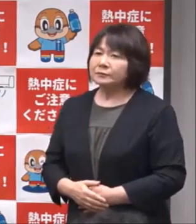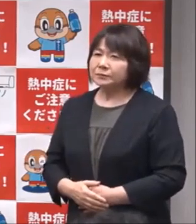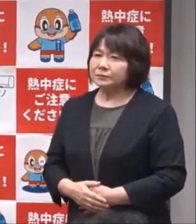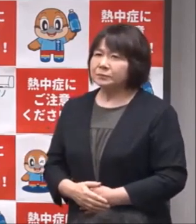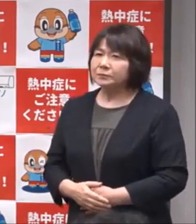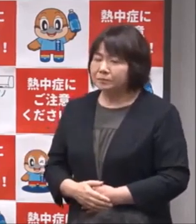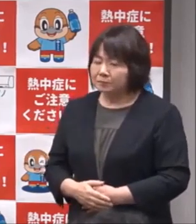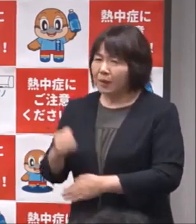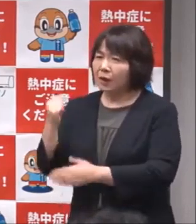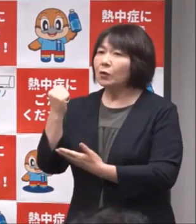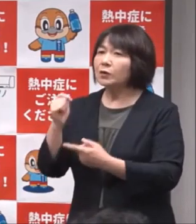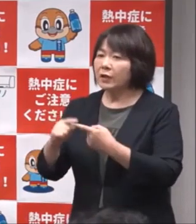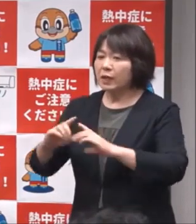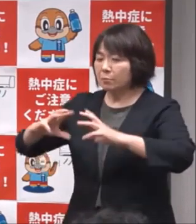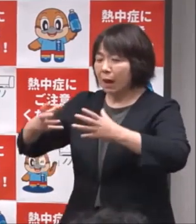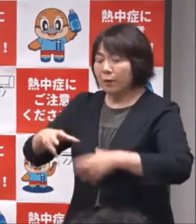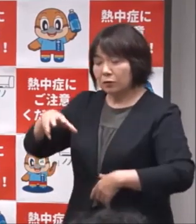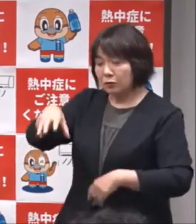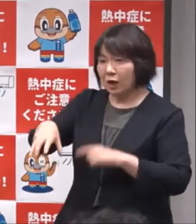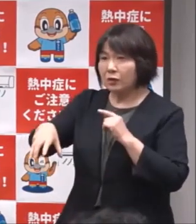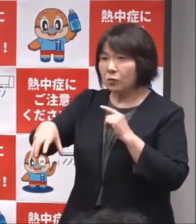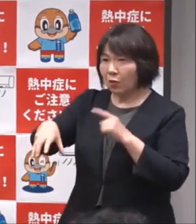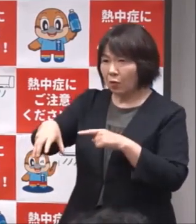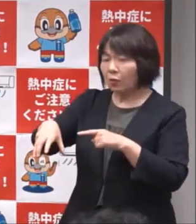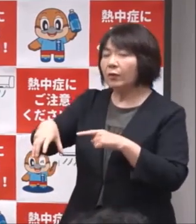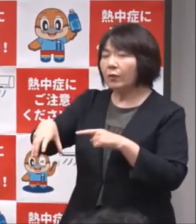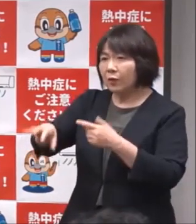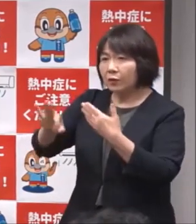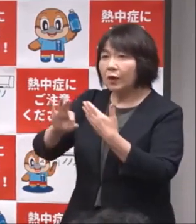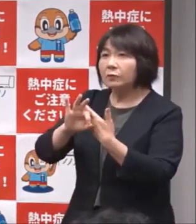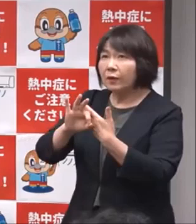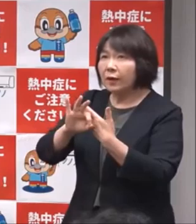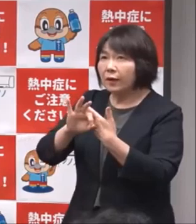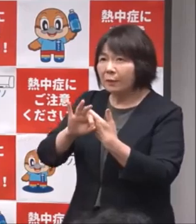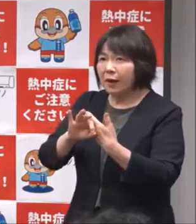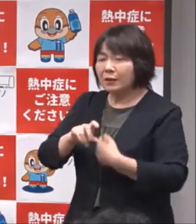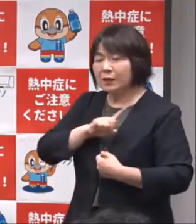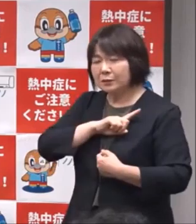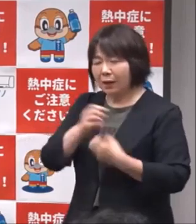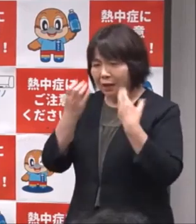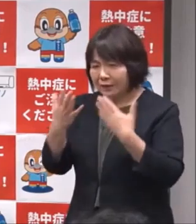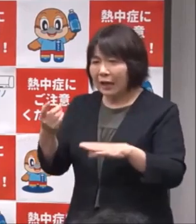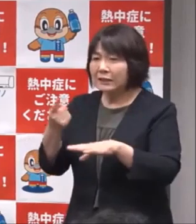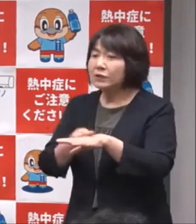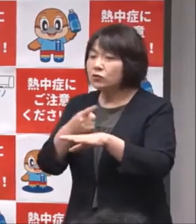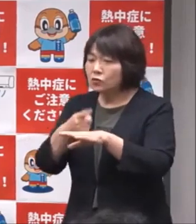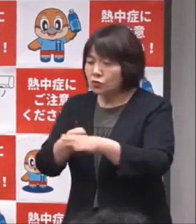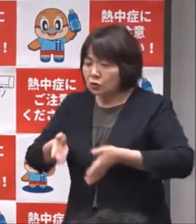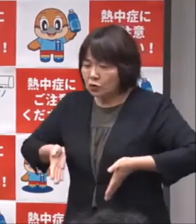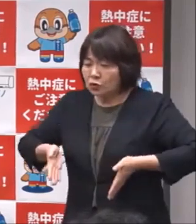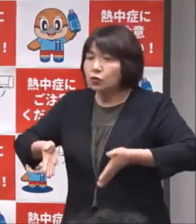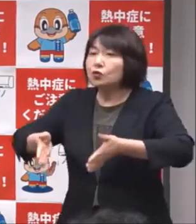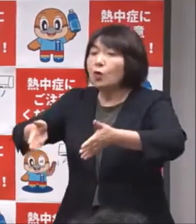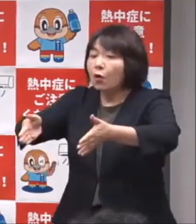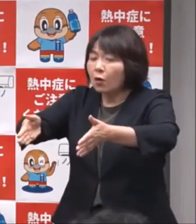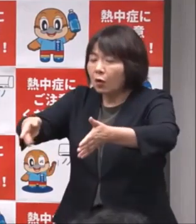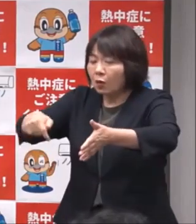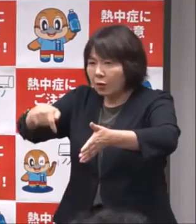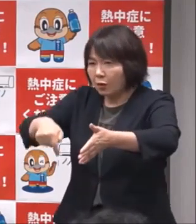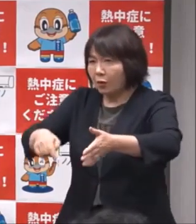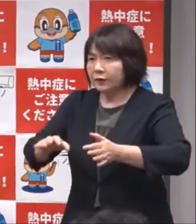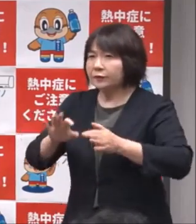まあ、基本的に万博会場において、例えば今の最新の技術として、道路通路について